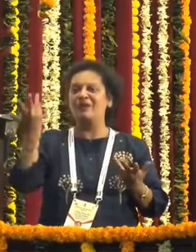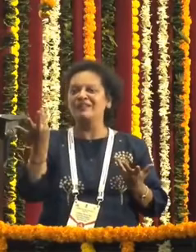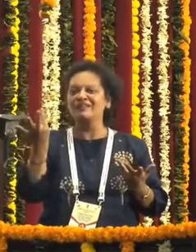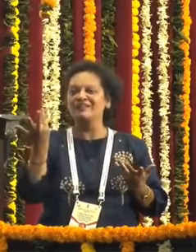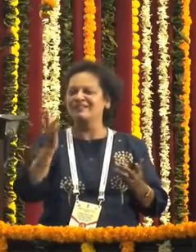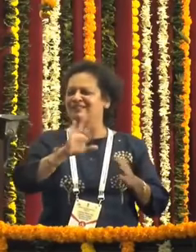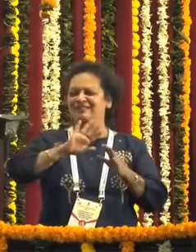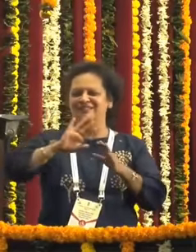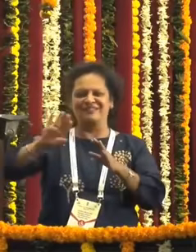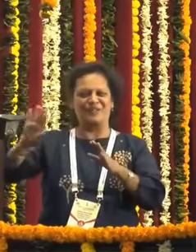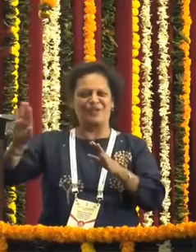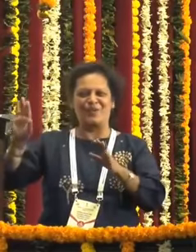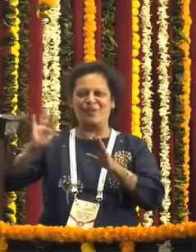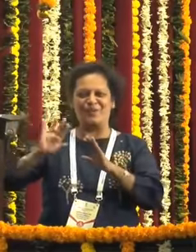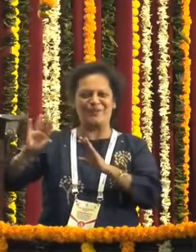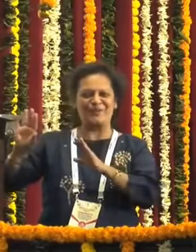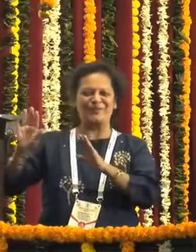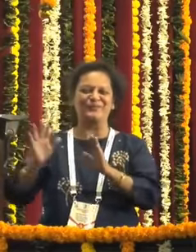मला त्याच्यात जायचं नाही,